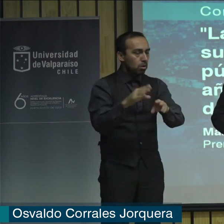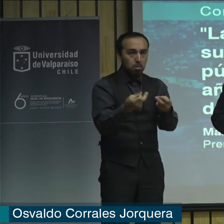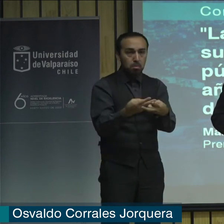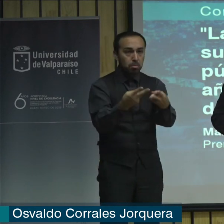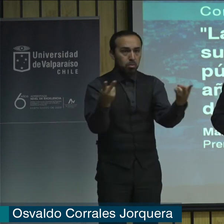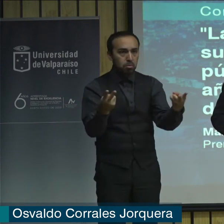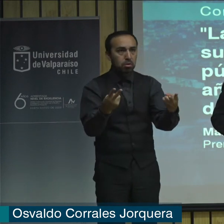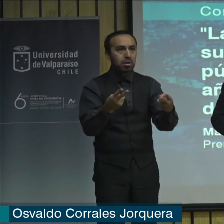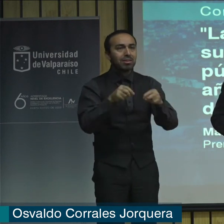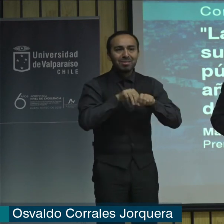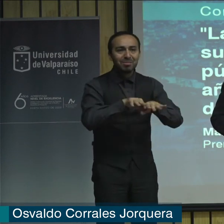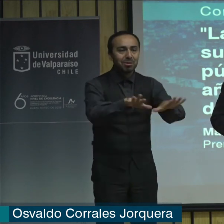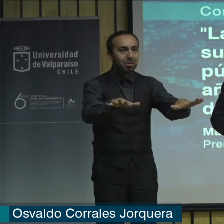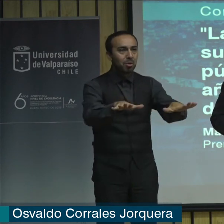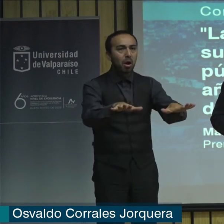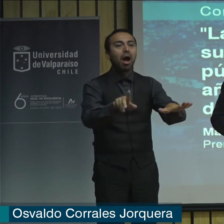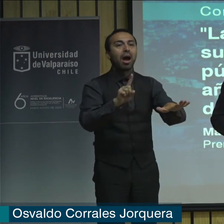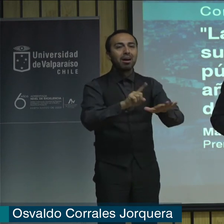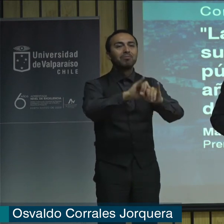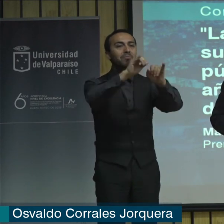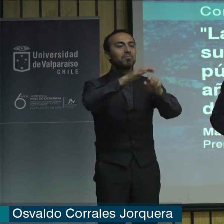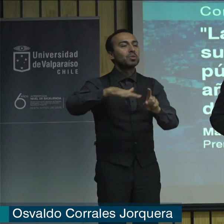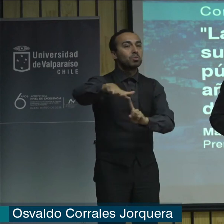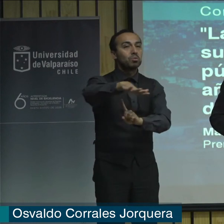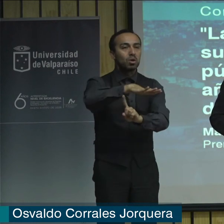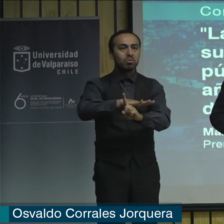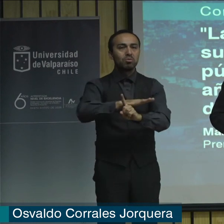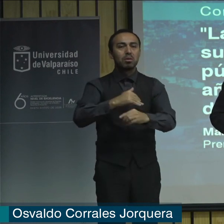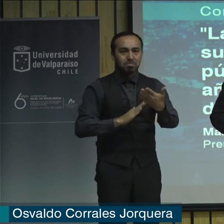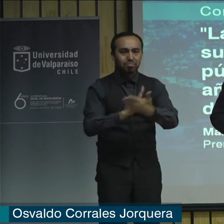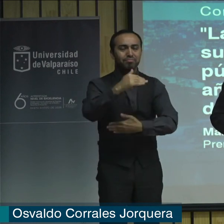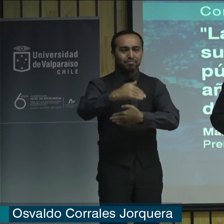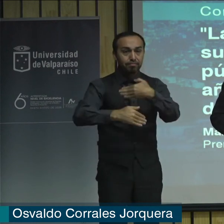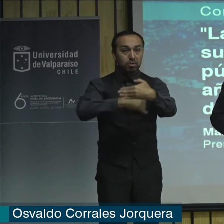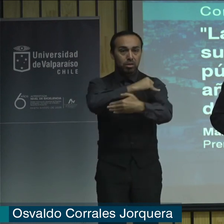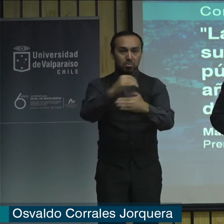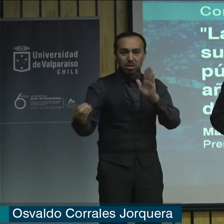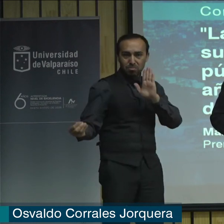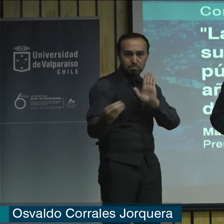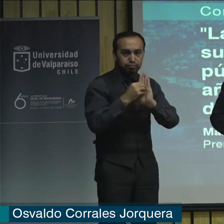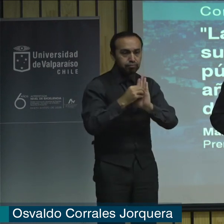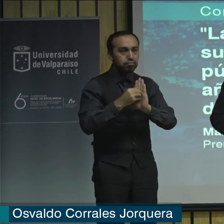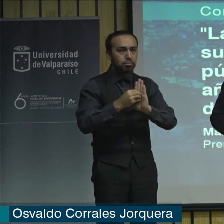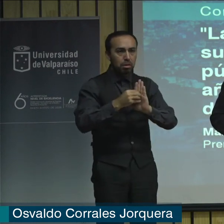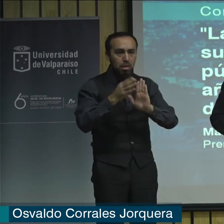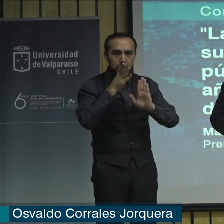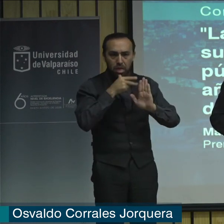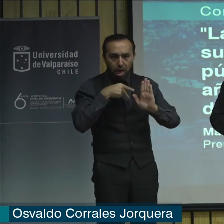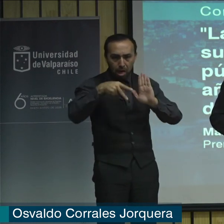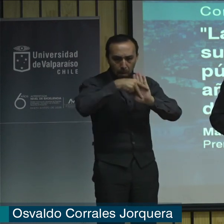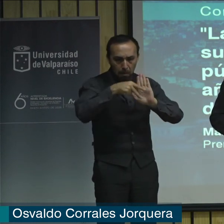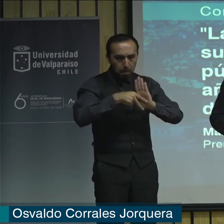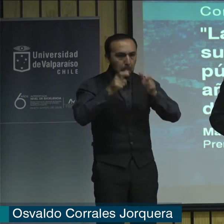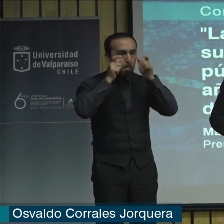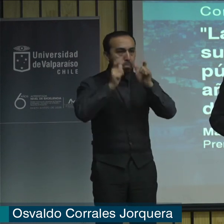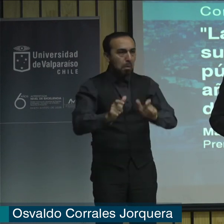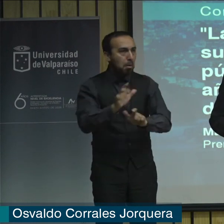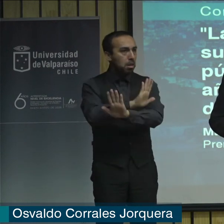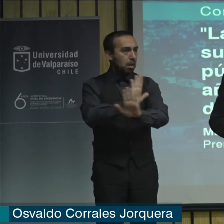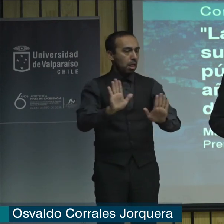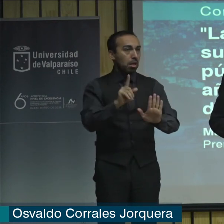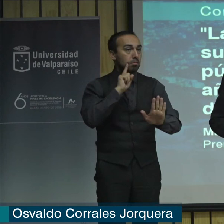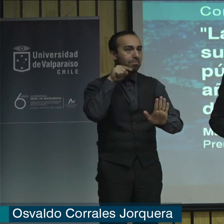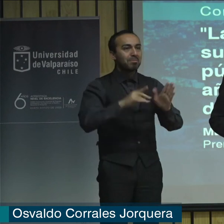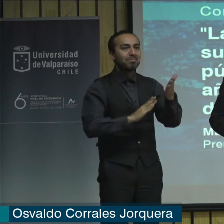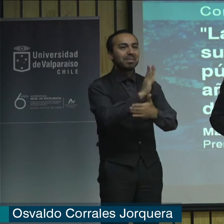una oferta privada que se forjó y luego consolidó sin que en ello mediara regulación alguna sentando